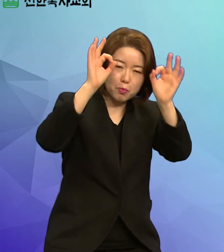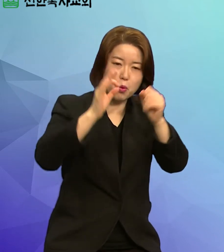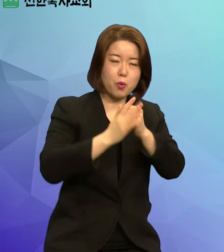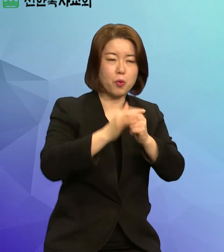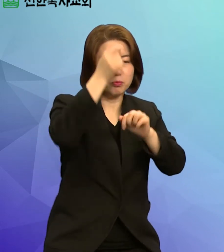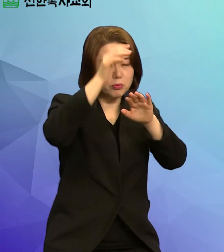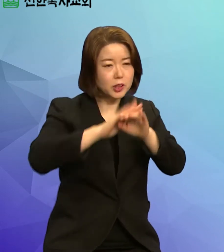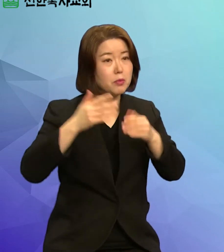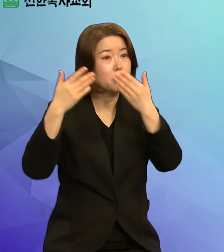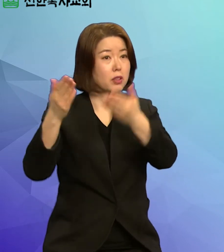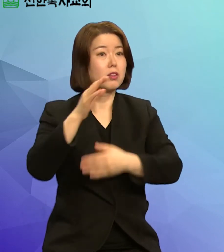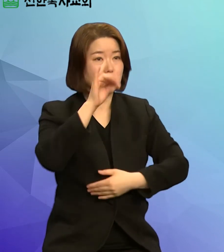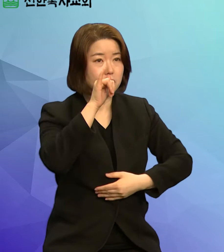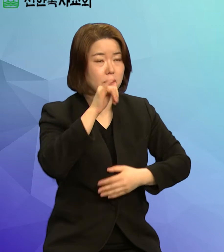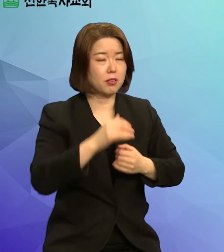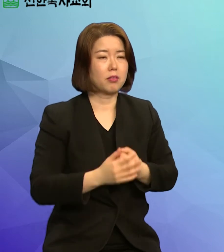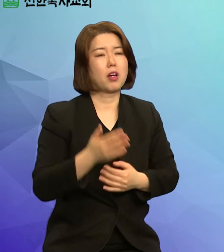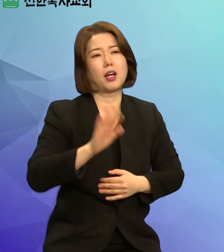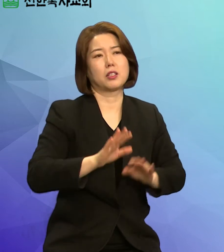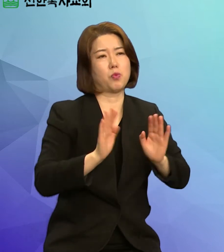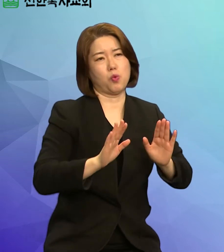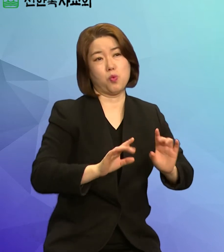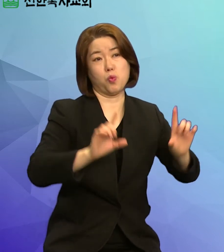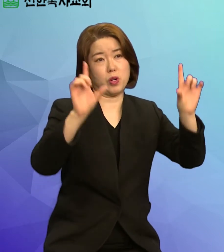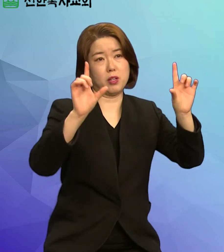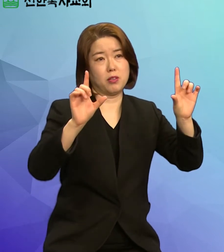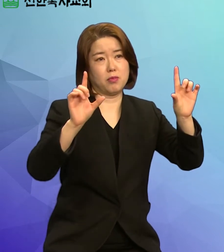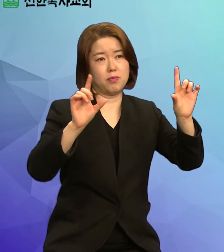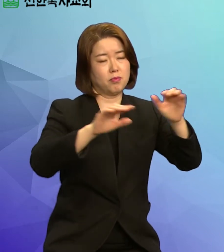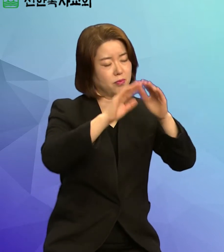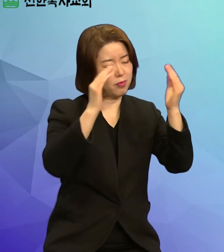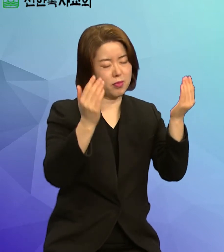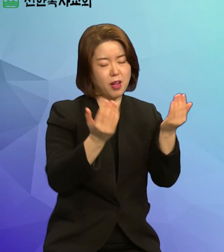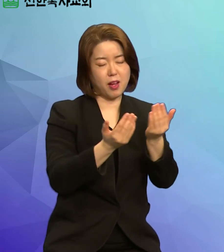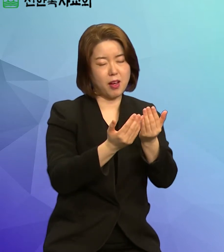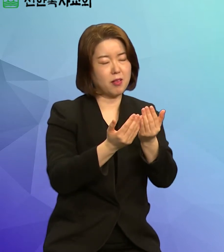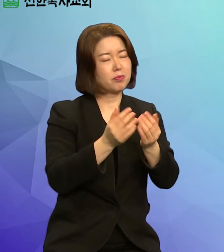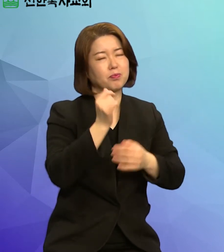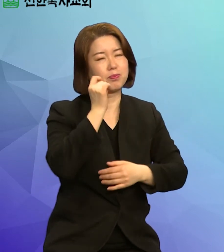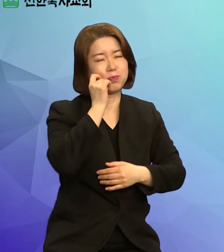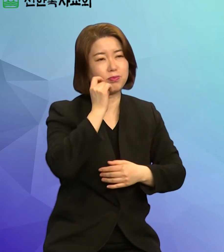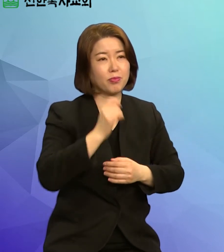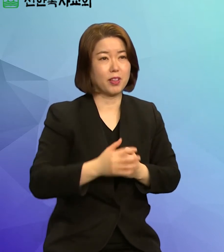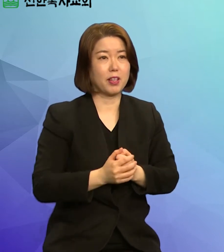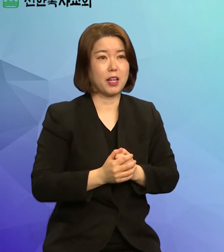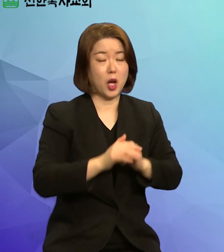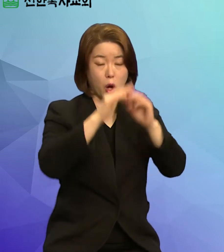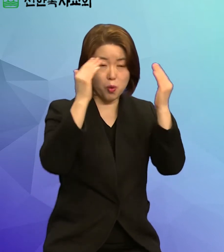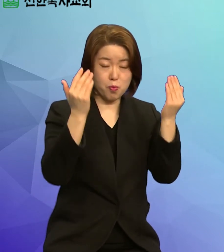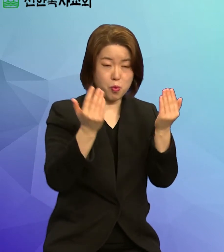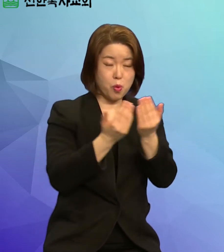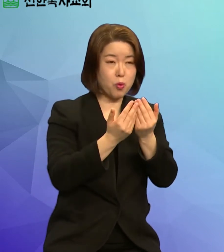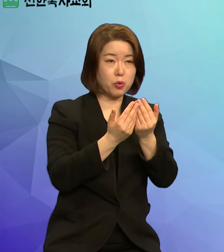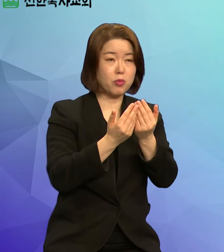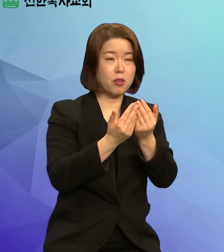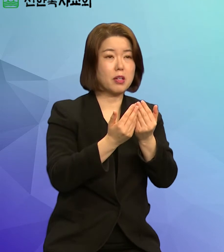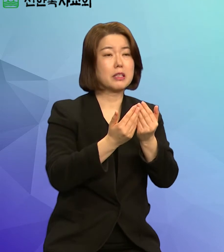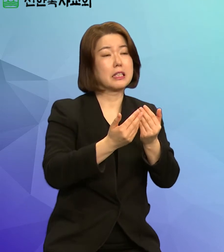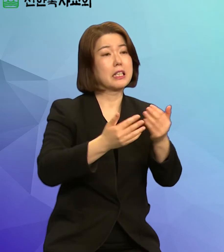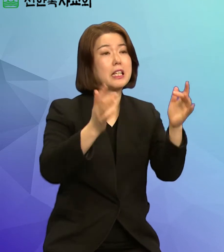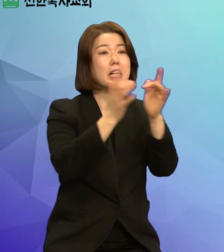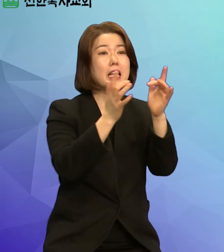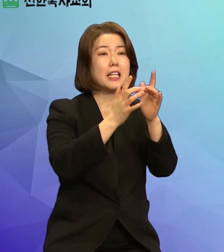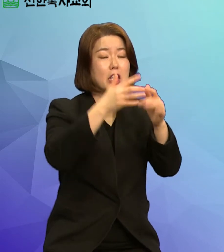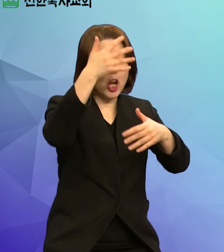드렸습니다. 올해는 그게 다 어려워졌습니다. 모든 것을 다 온라인으로만